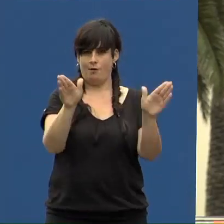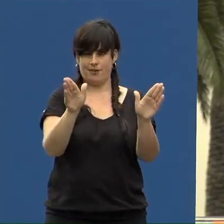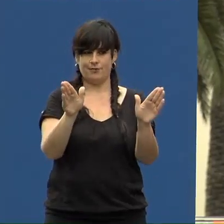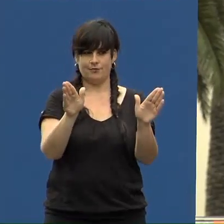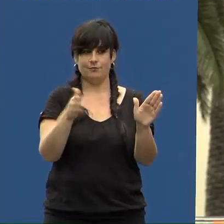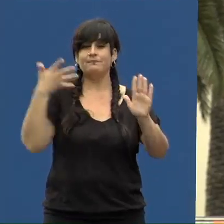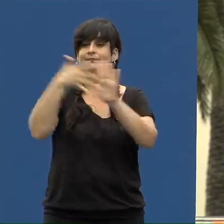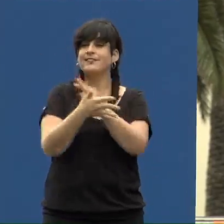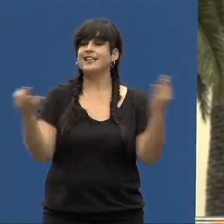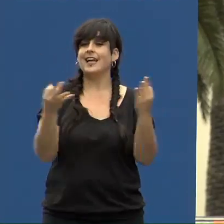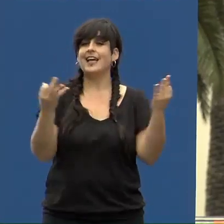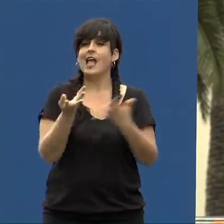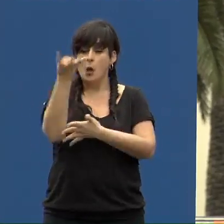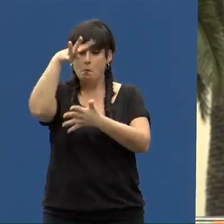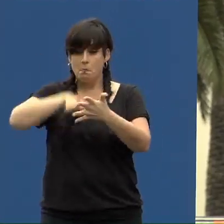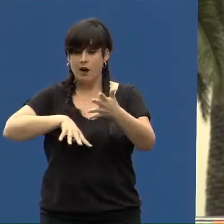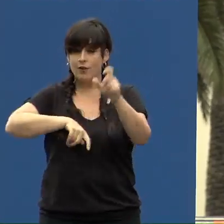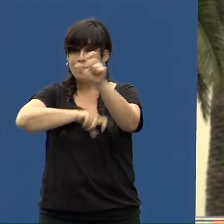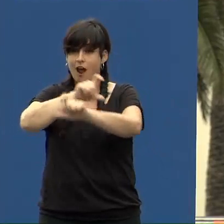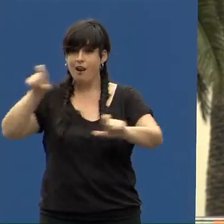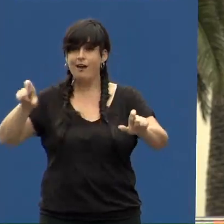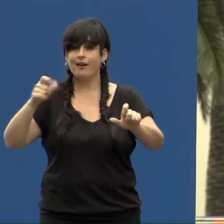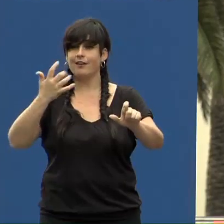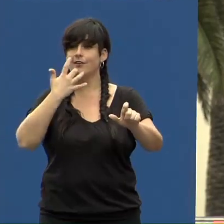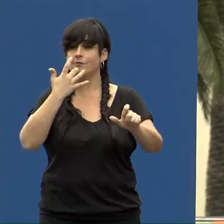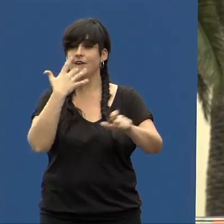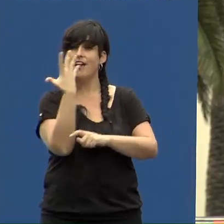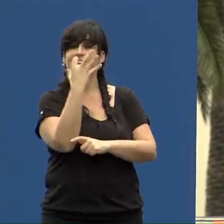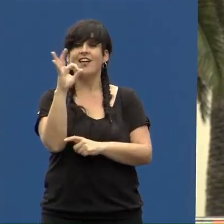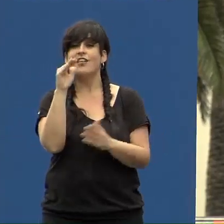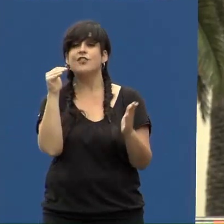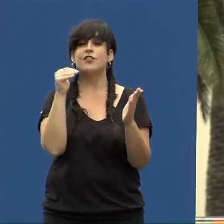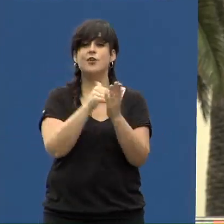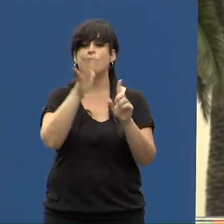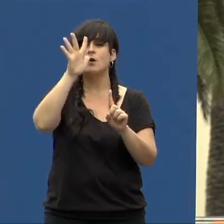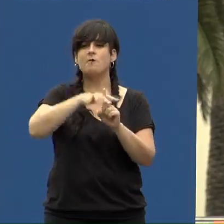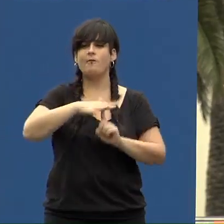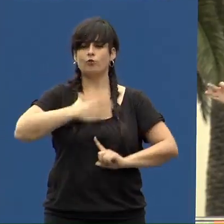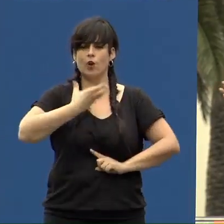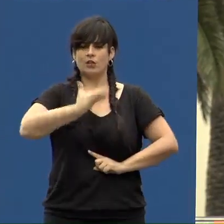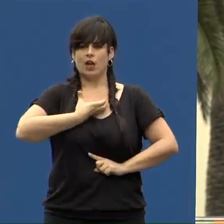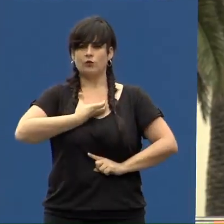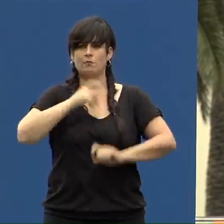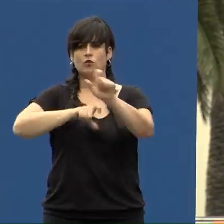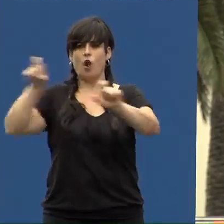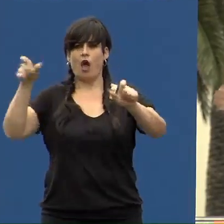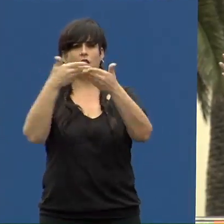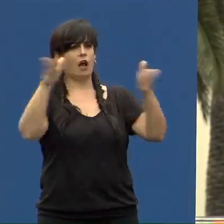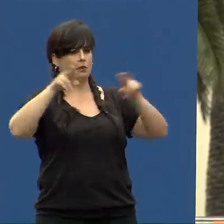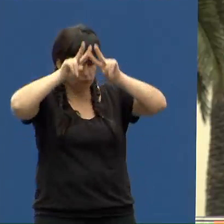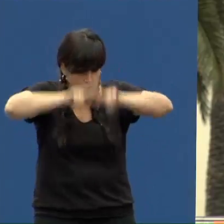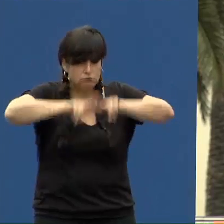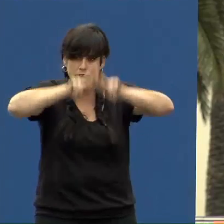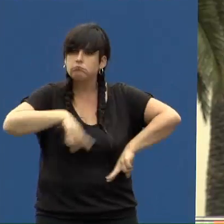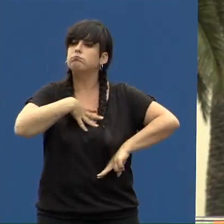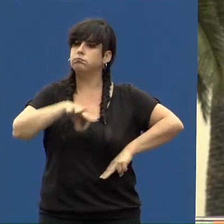se puede consultar todas y cada una de las casi 50.000 facturas del 2015 del Ayuntamiento de Barcelona. Algo tan